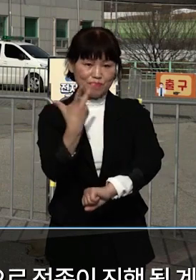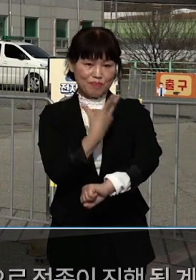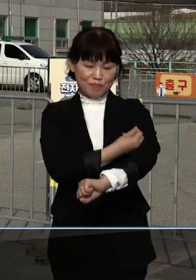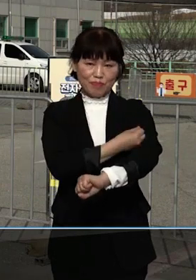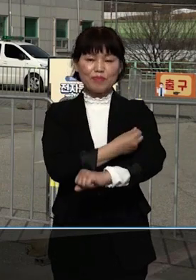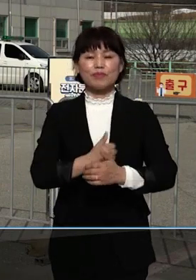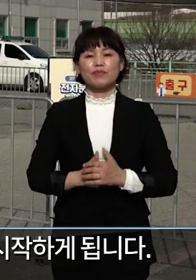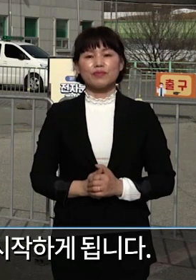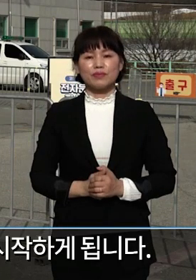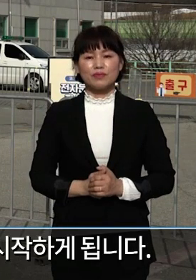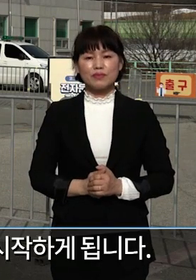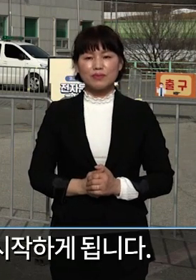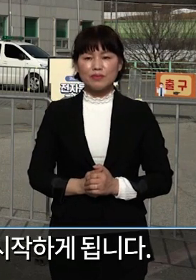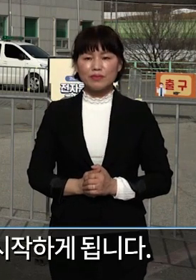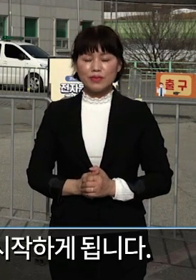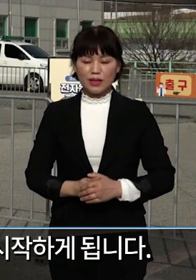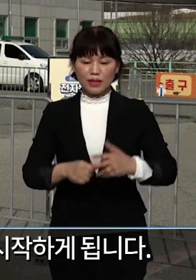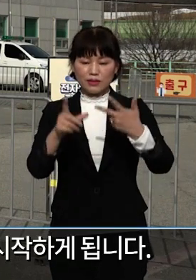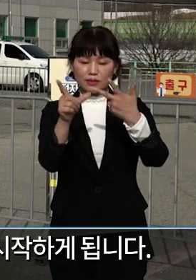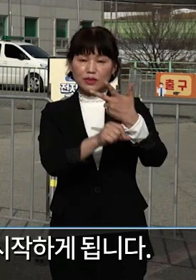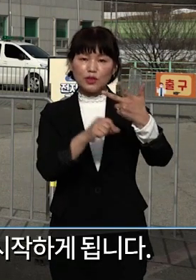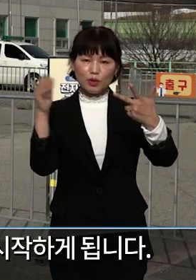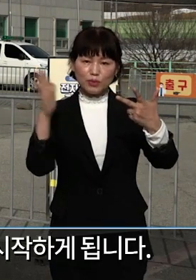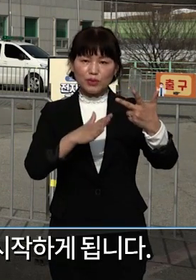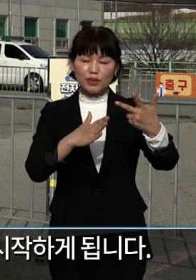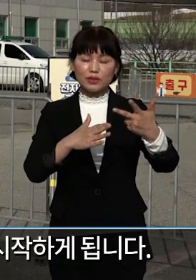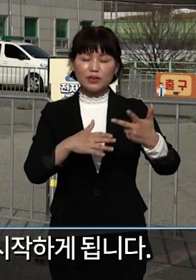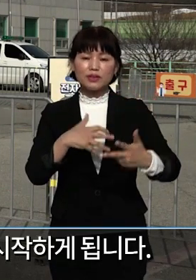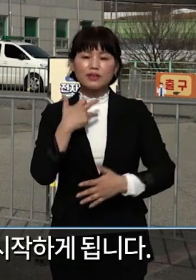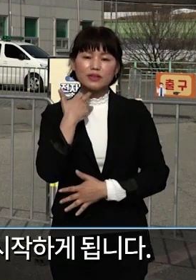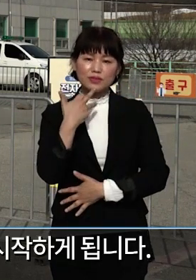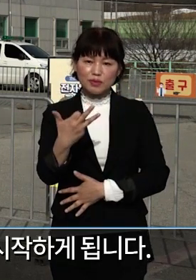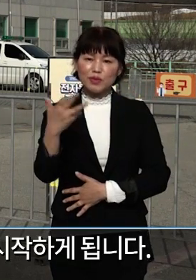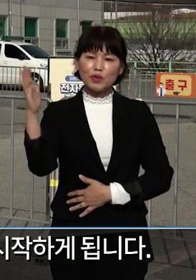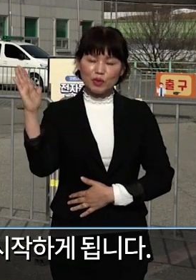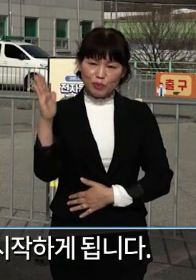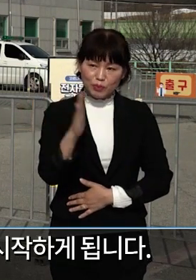계획입니다. 7월부터는 만 18세 이상부터